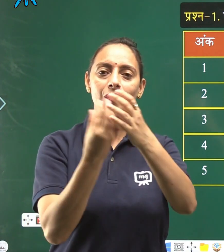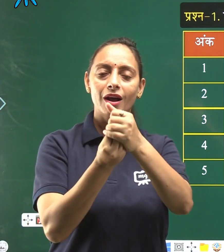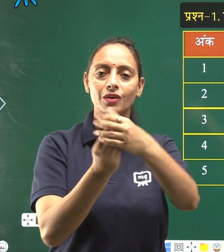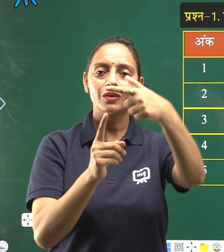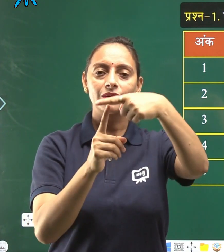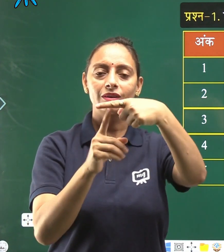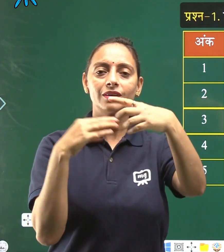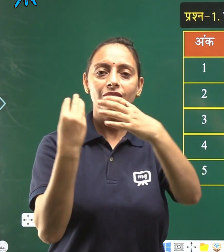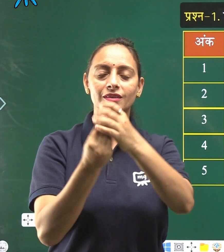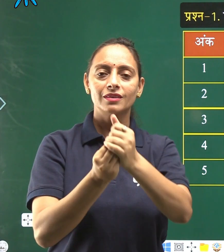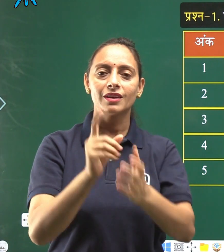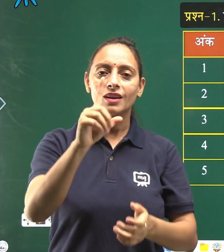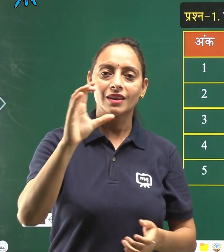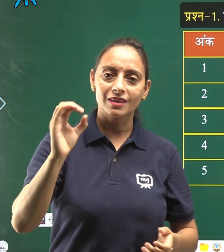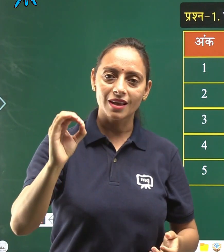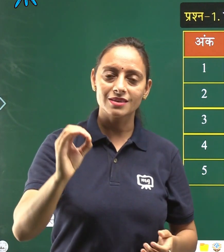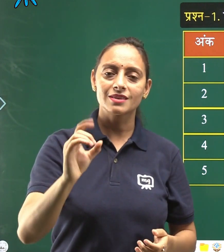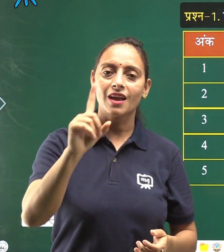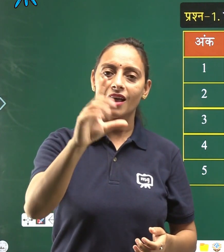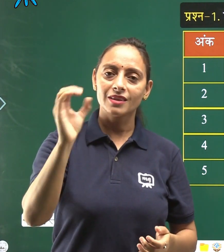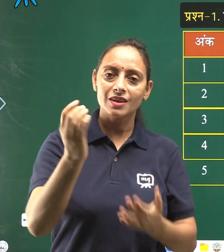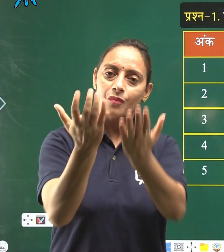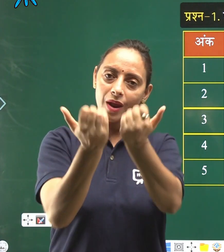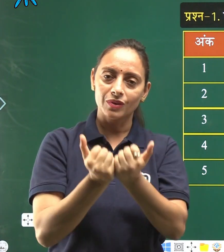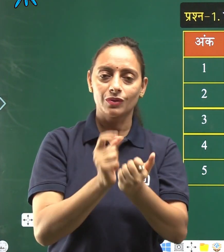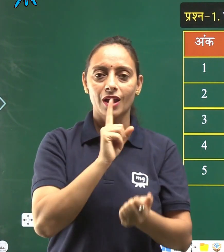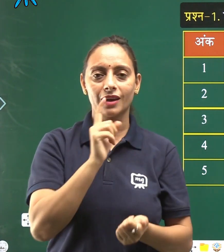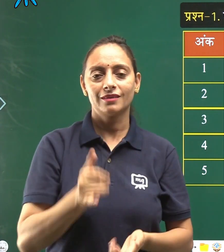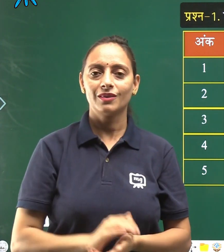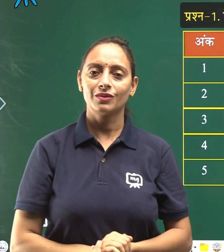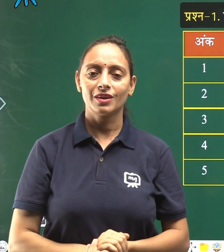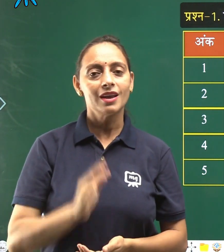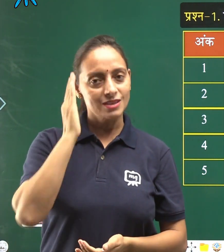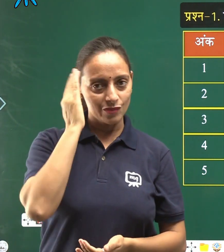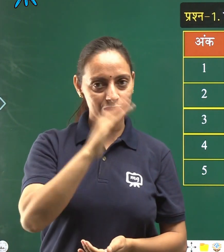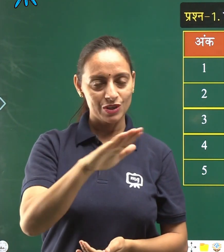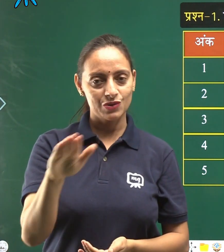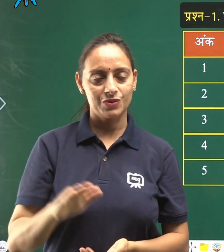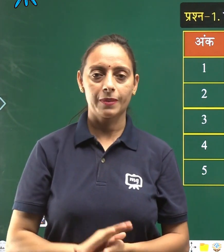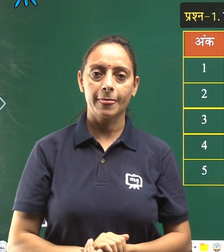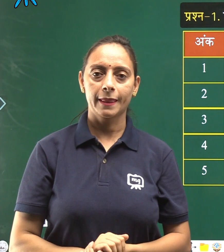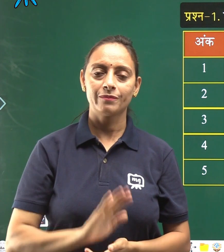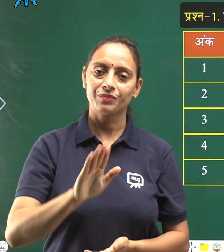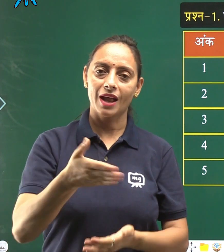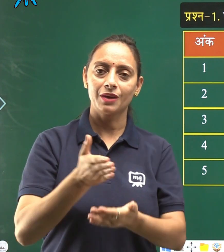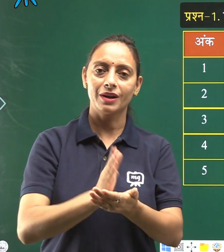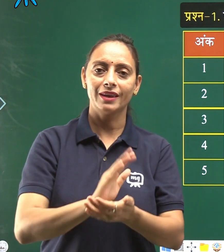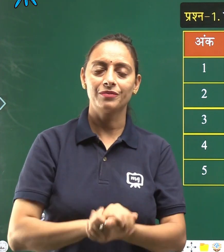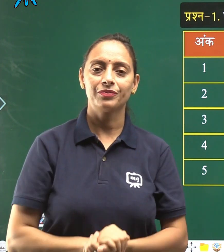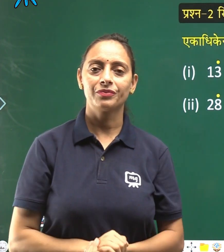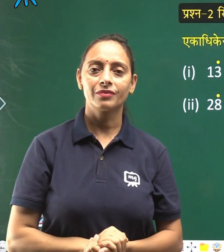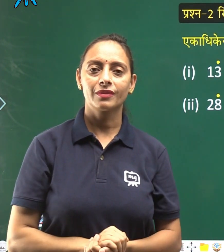हमें 10 10 10 प्राप्त होता है। समझ में आया बच्चों? आगे बढ़े।